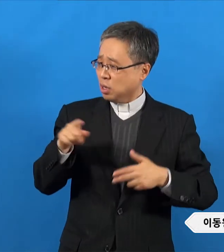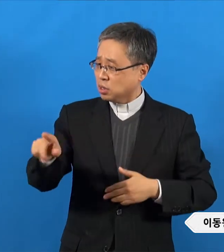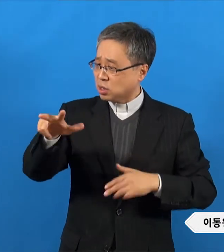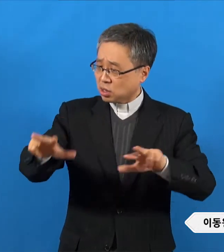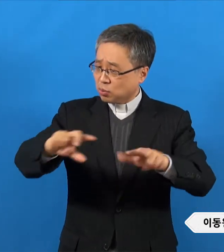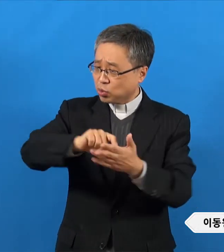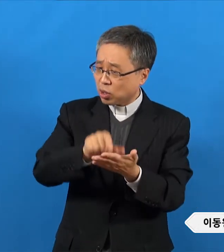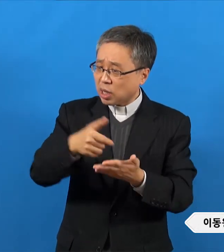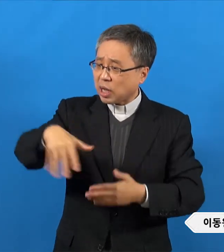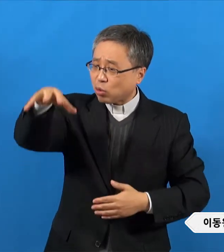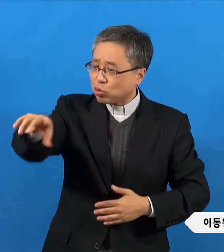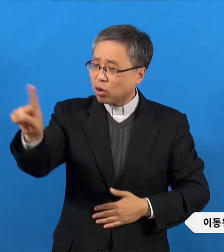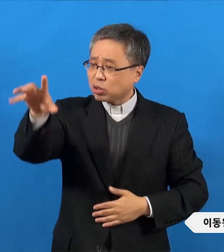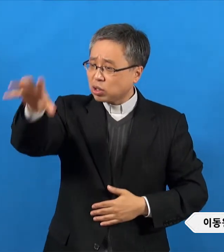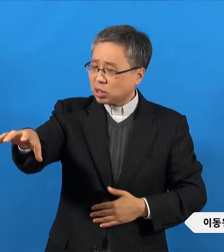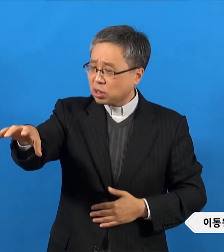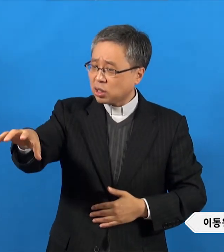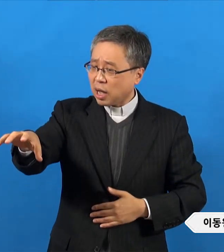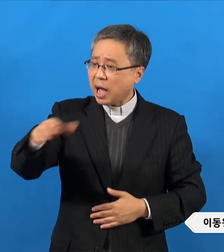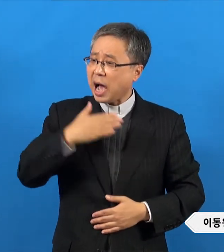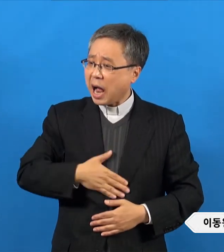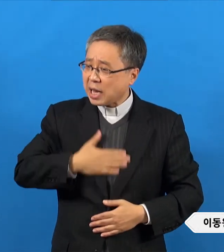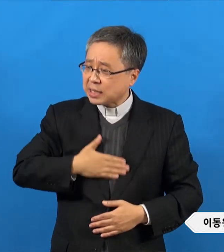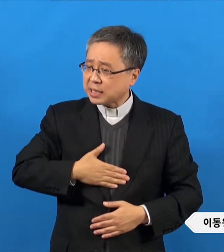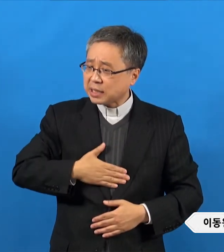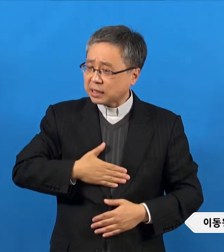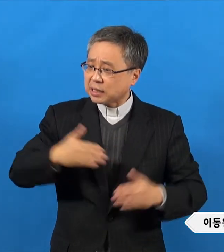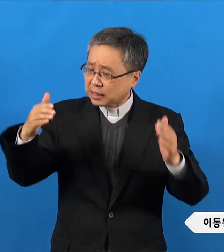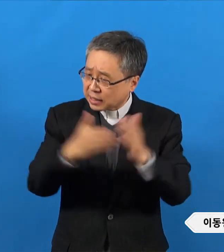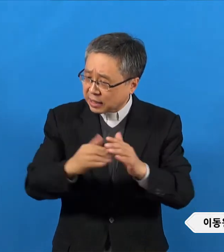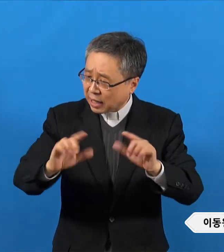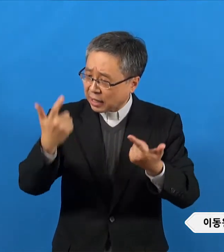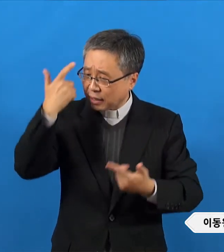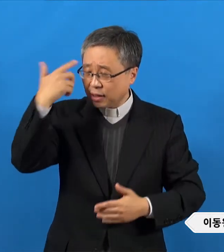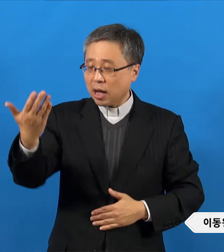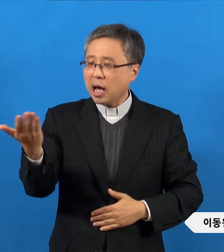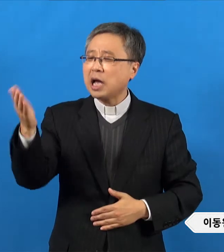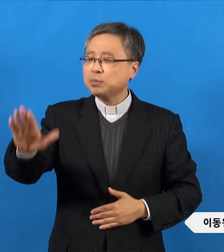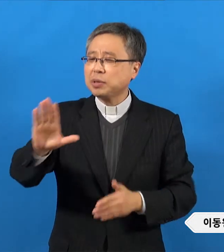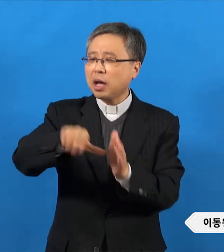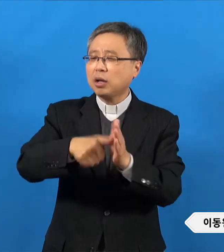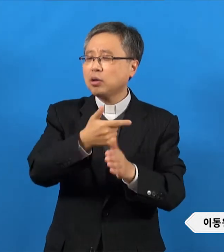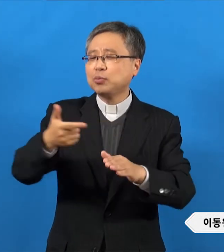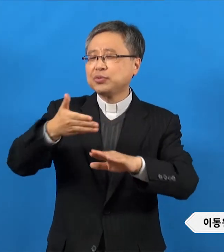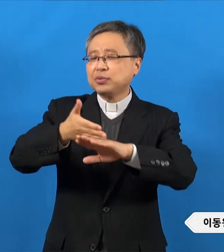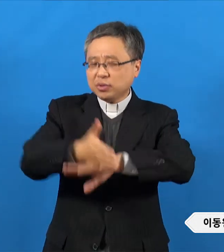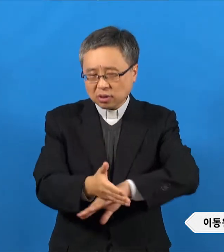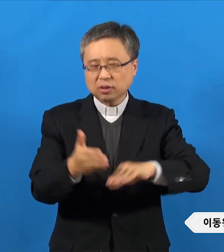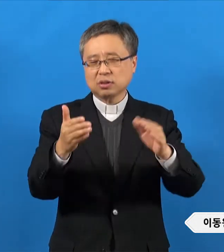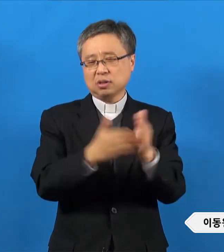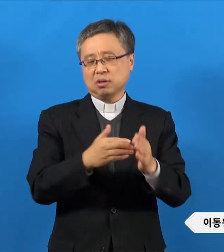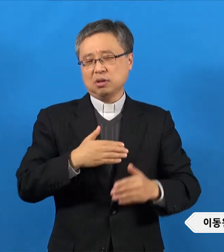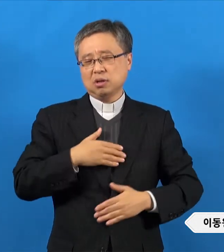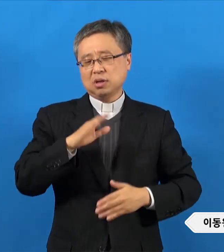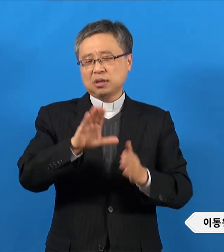갈 곳이 어딘가를 알았지 않았겠나? 하지만 때가 너무 늦었지. 때가 너무 늦은